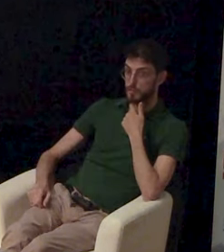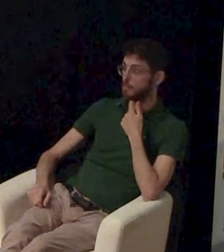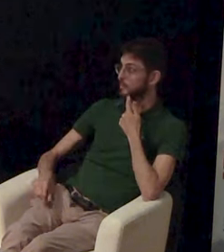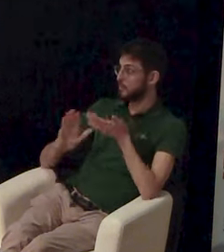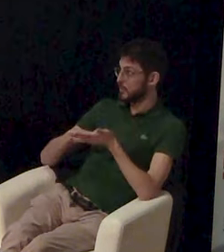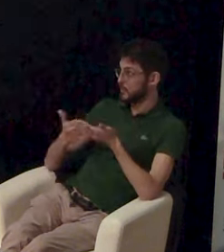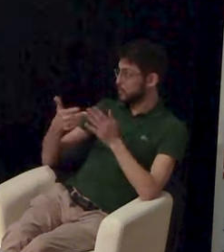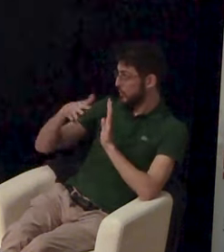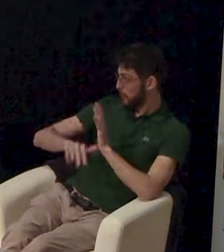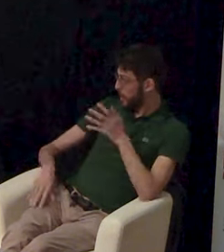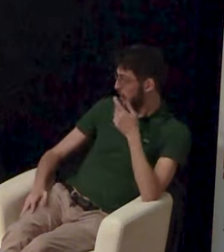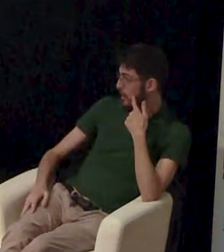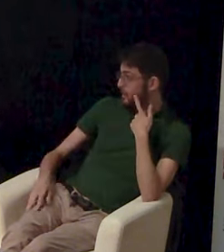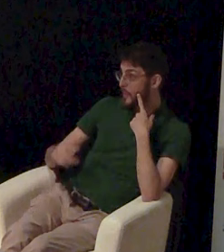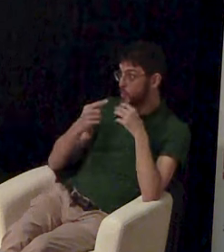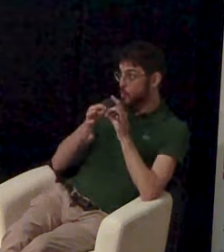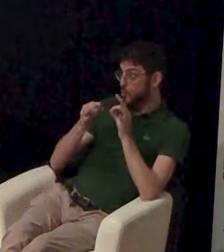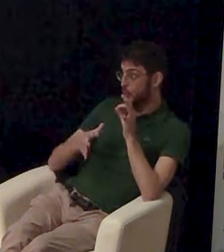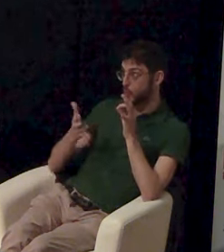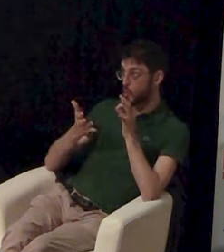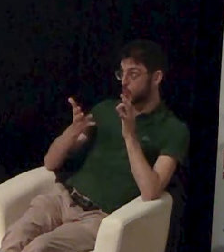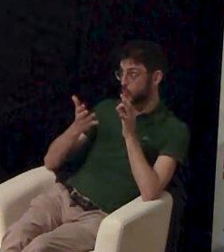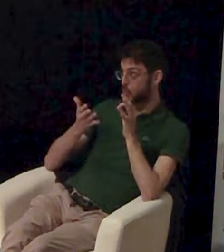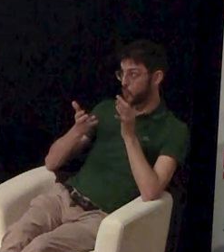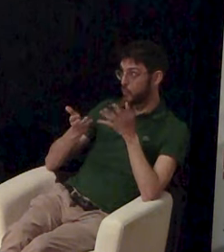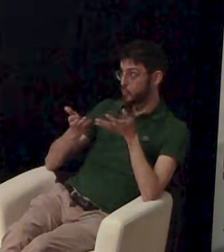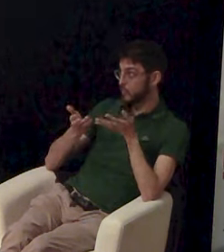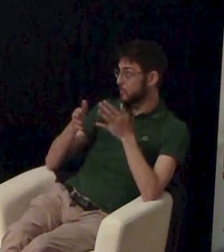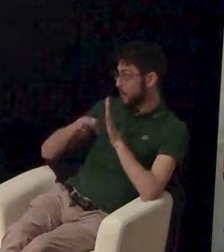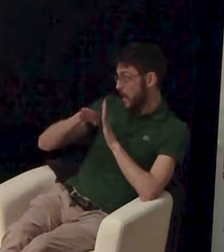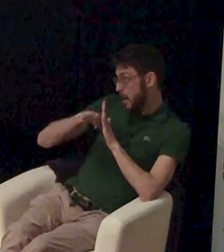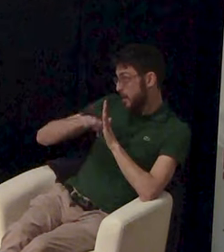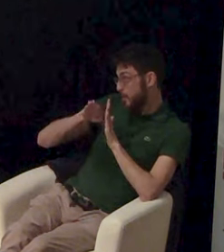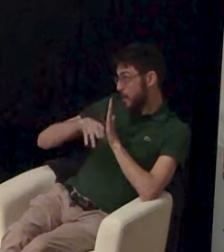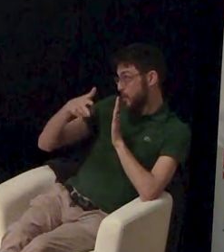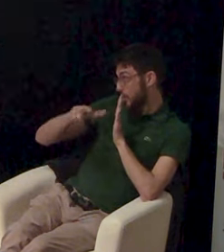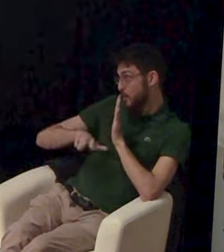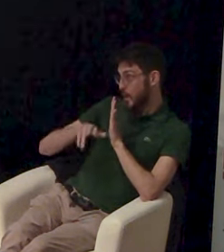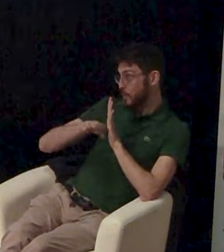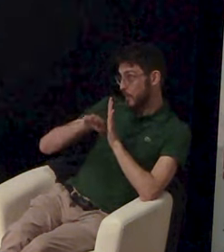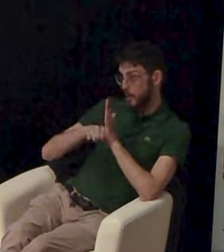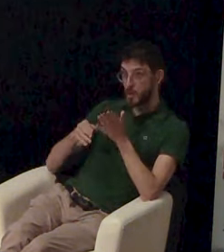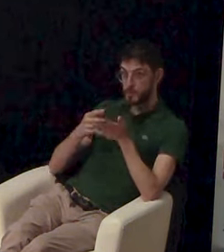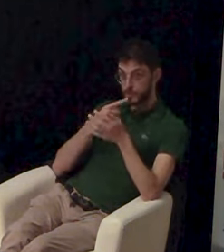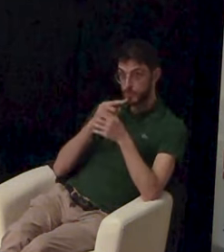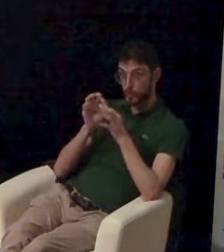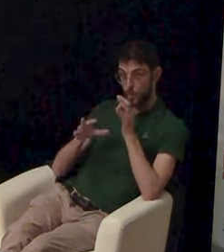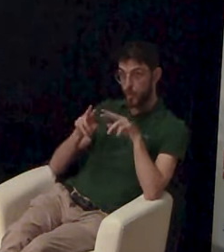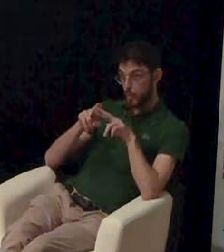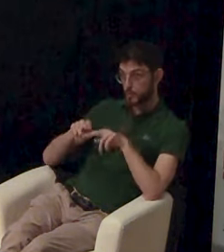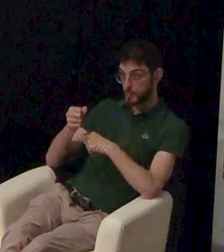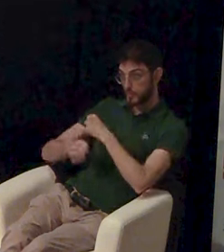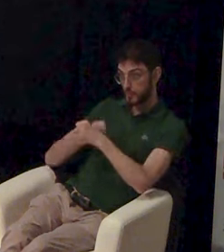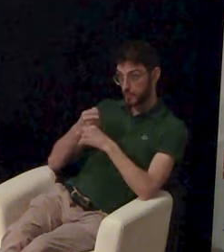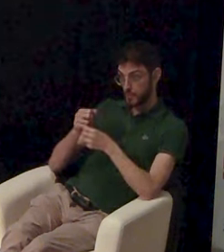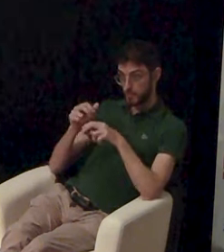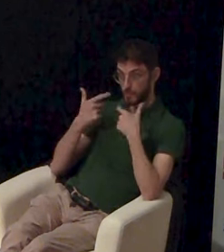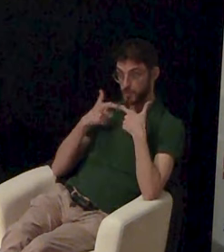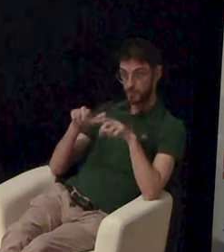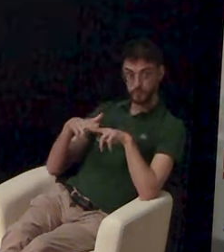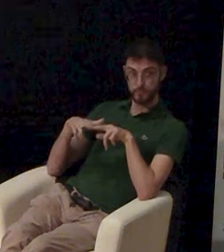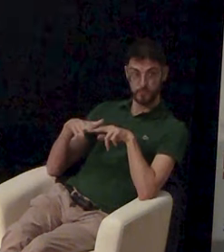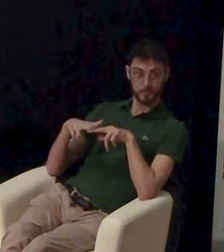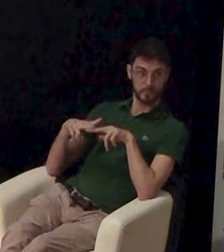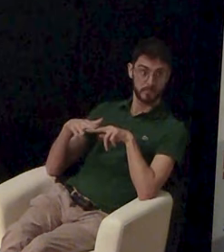les interprètes, ce qui équivaut à une interprétation de mes cours à plein temps sur 3 mois. Voilà, donc